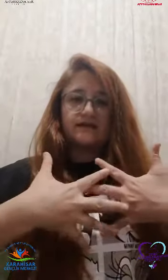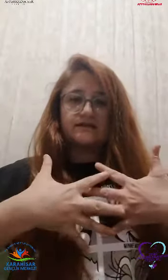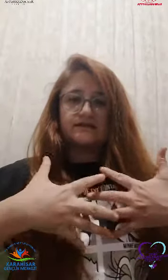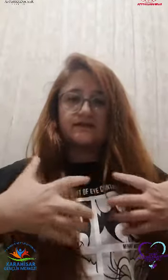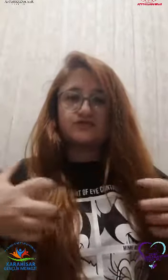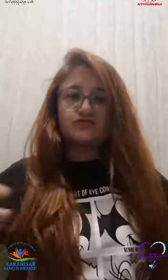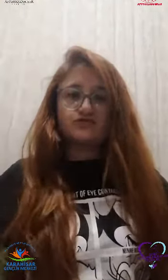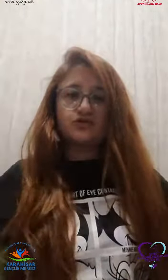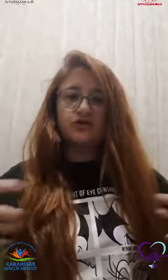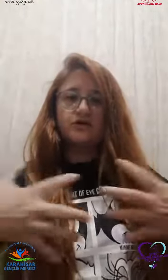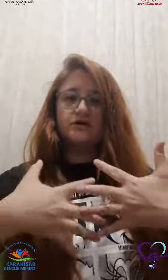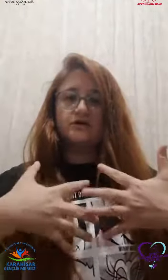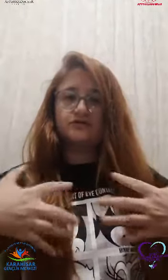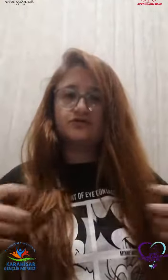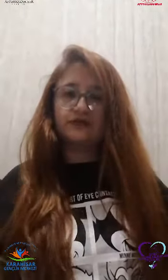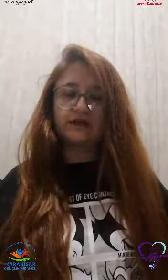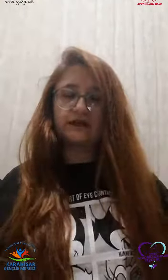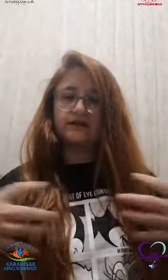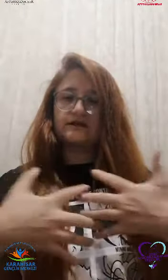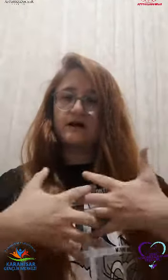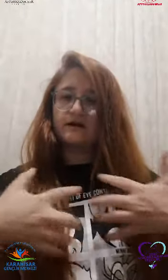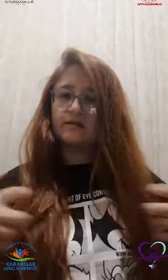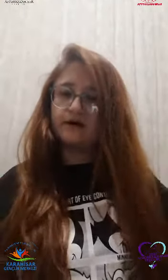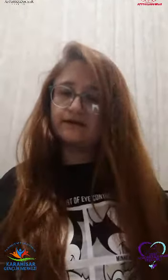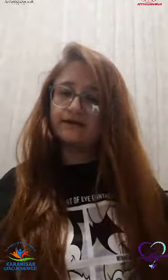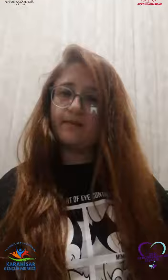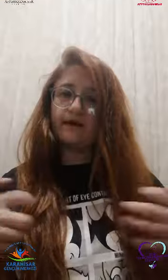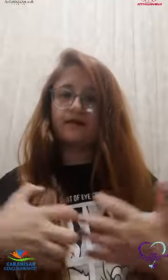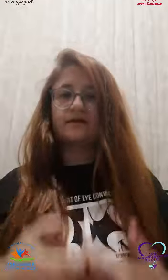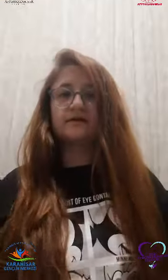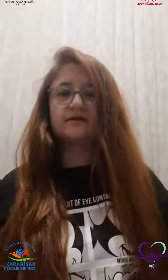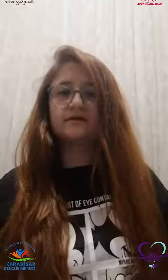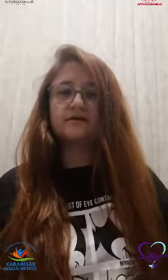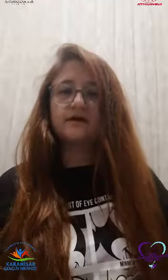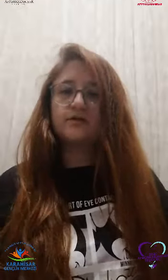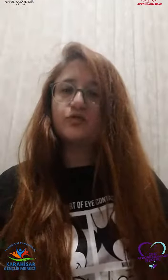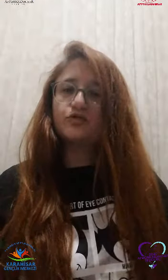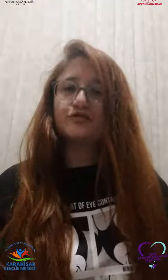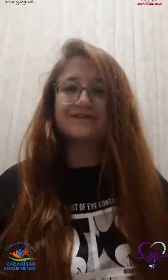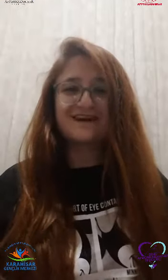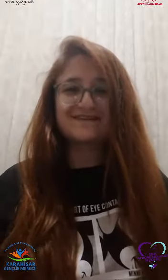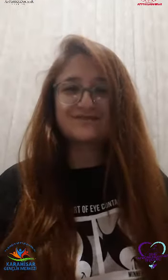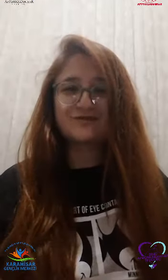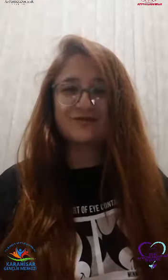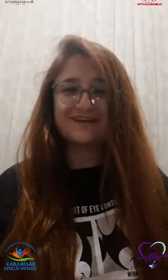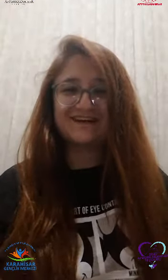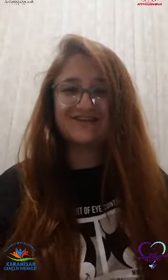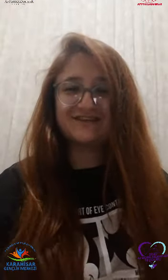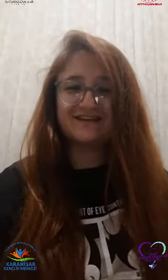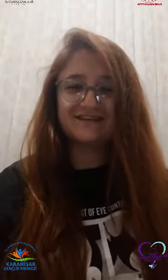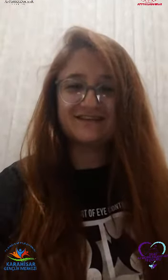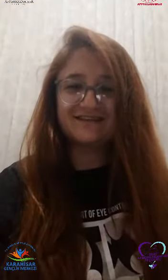Cesaret, cesur. Şu şekil, kahraman da demek. Bugünlük dersimiz bu kadar. Hoşça kalın.